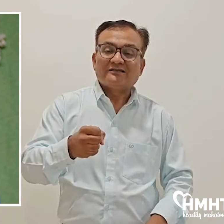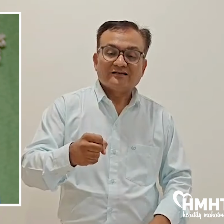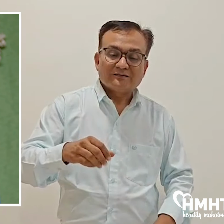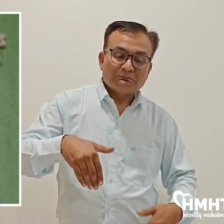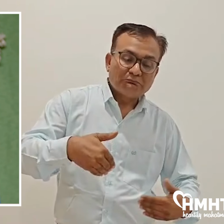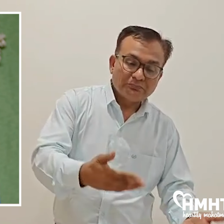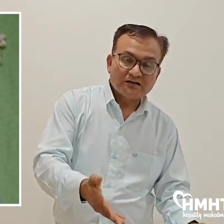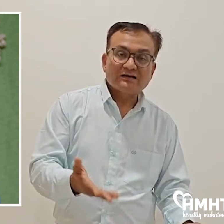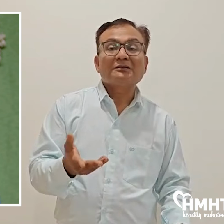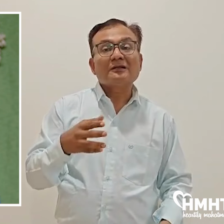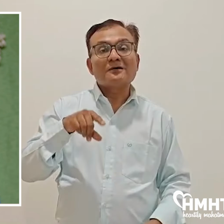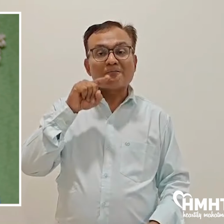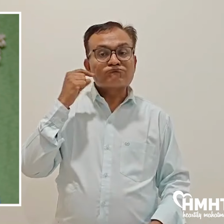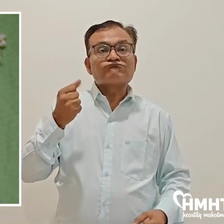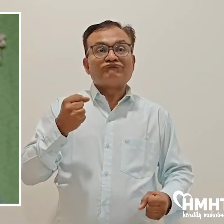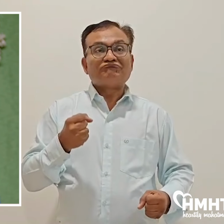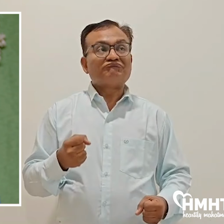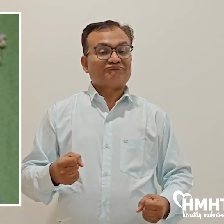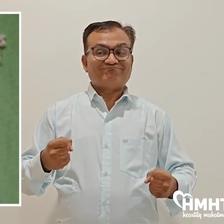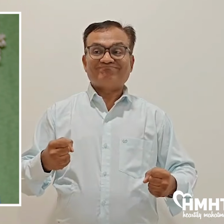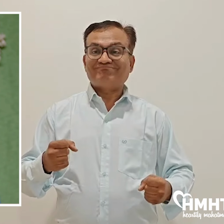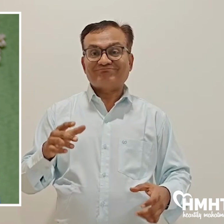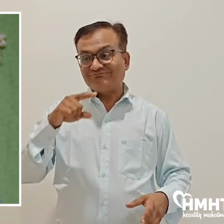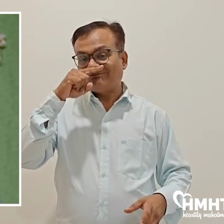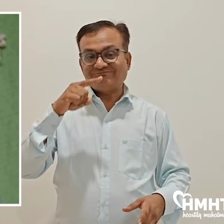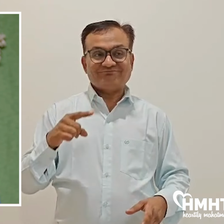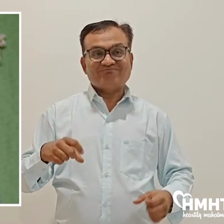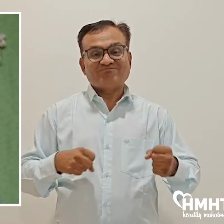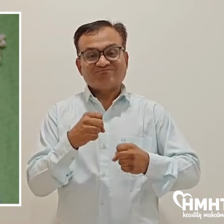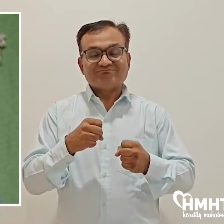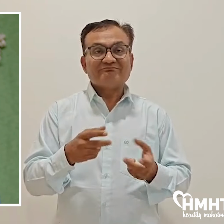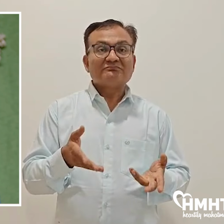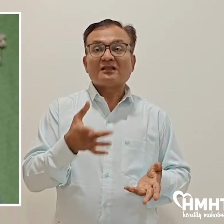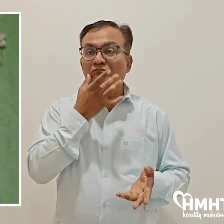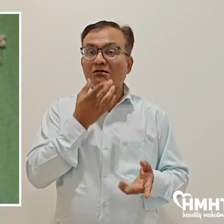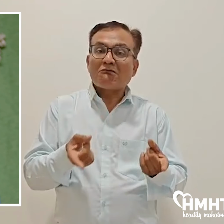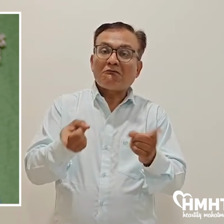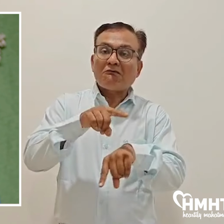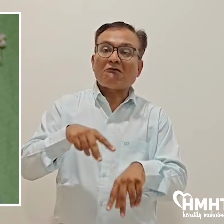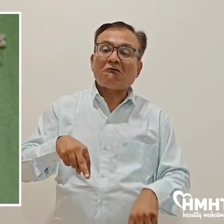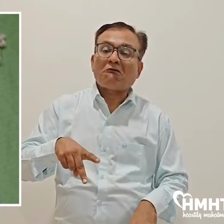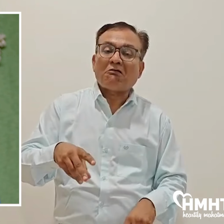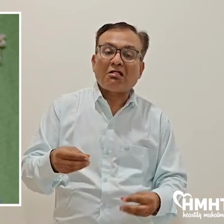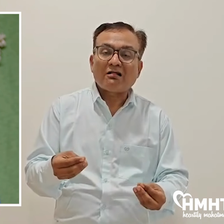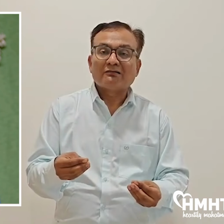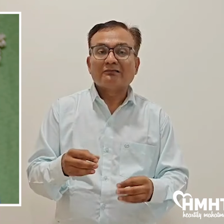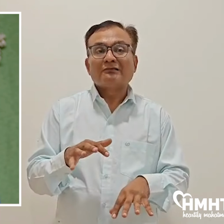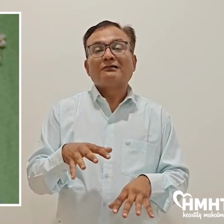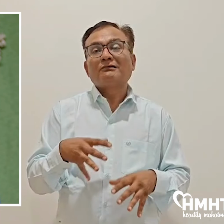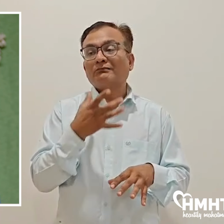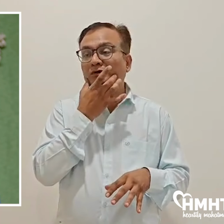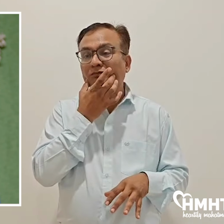ગયા. કાકા લાકડી તો હતી, પણ લાકડી એ છે ને જેની પર મૂક્યું ને એ ડગમગી ગયું, એટલે પોતે ડગમગી